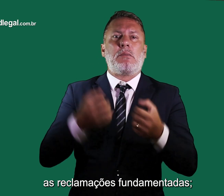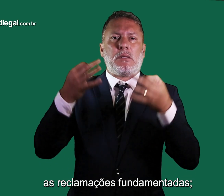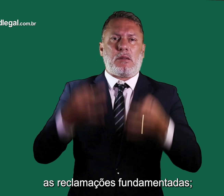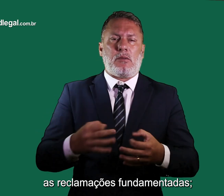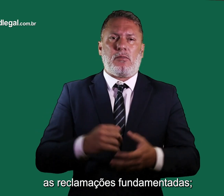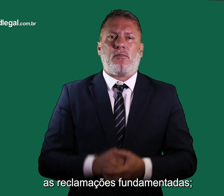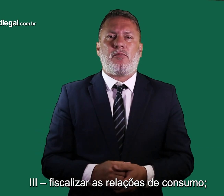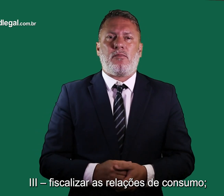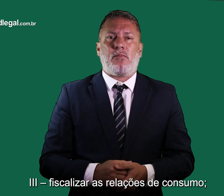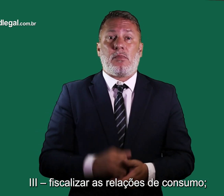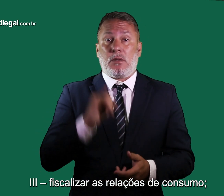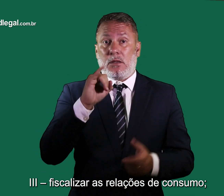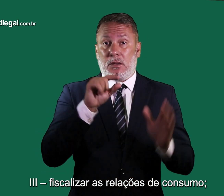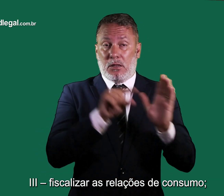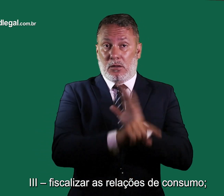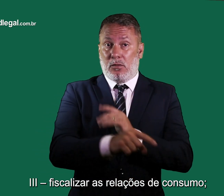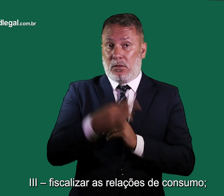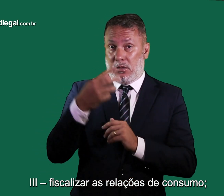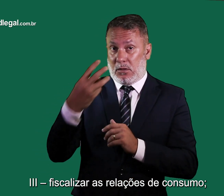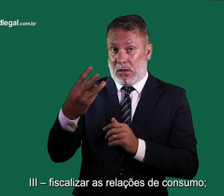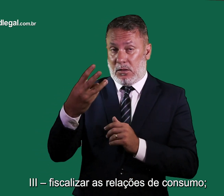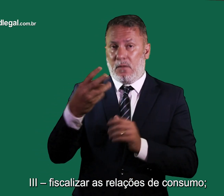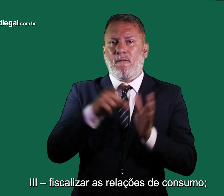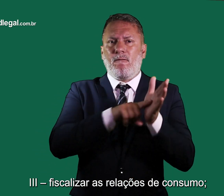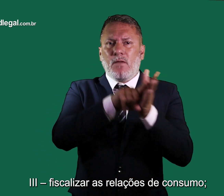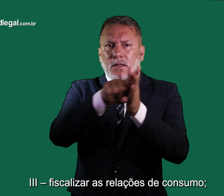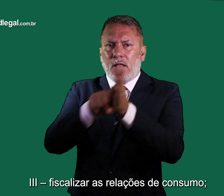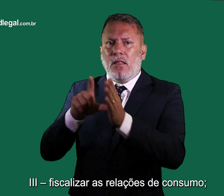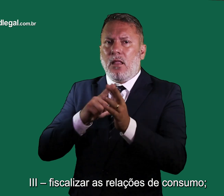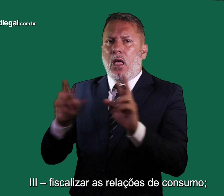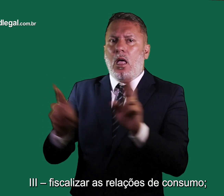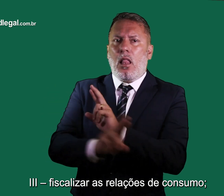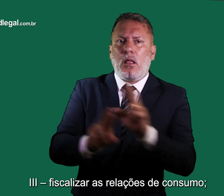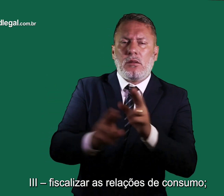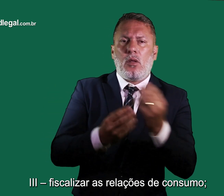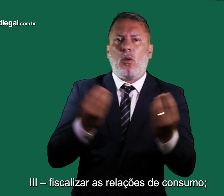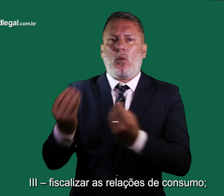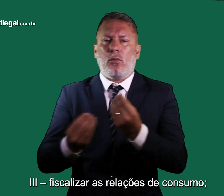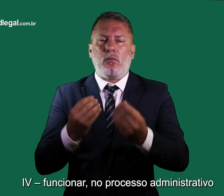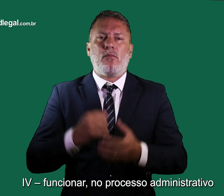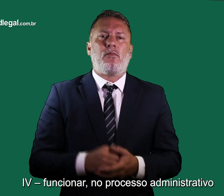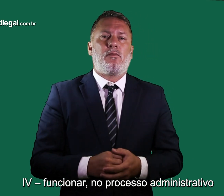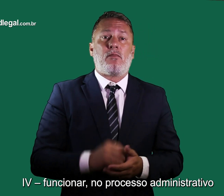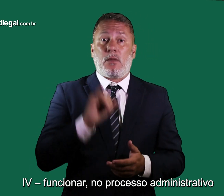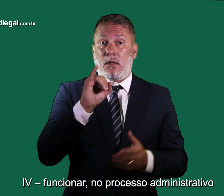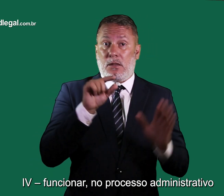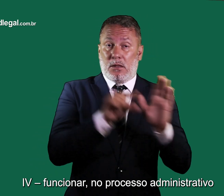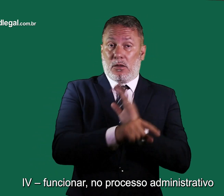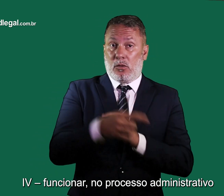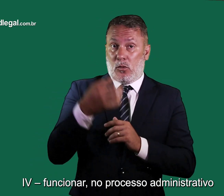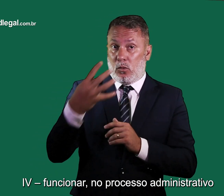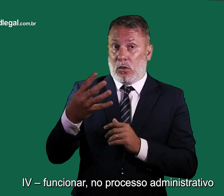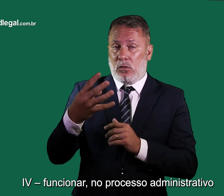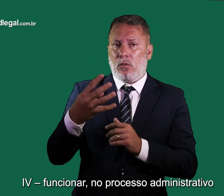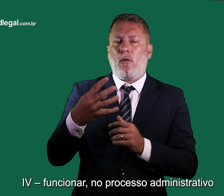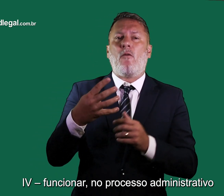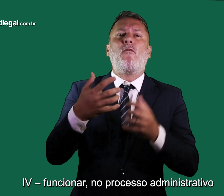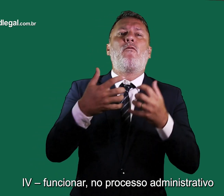fundamentadas. Inciso 3. Fiscalizar as relações de consumo. Inciso 4. Funcionar no